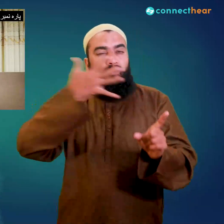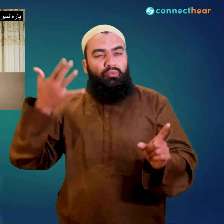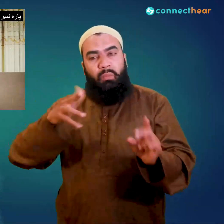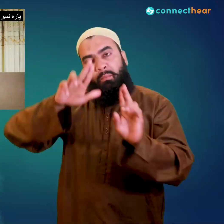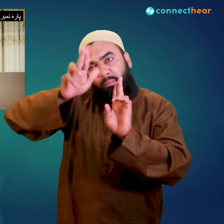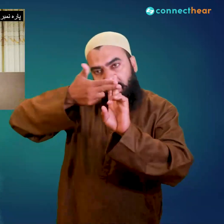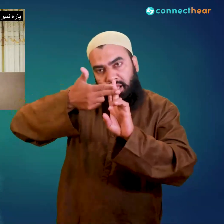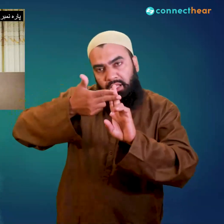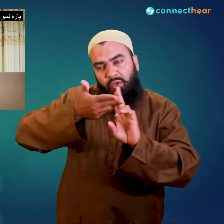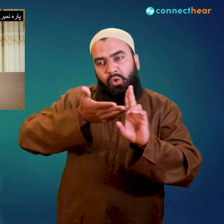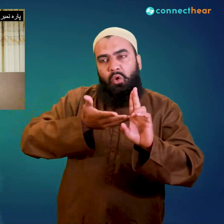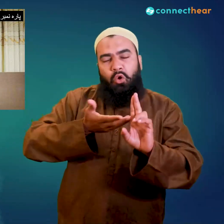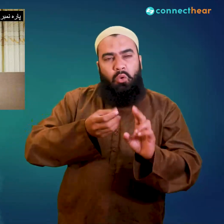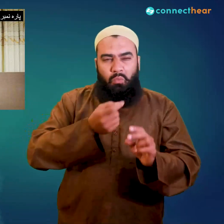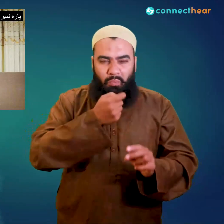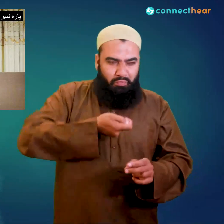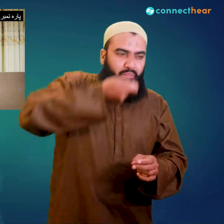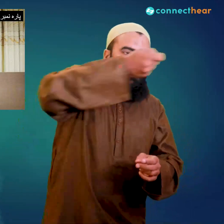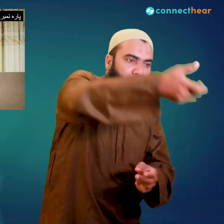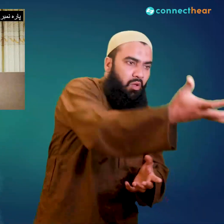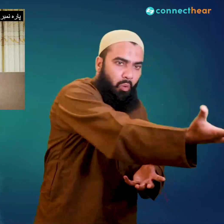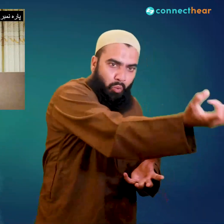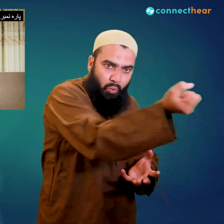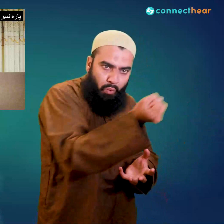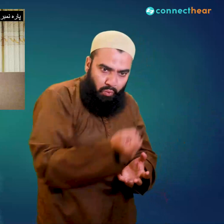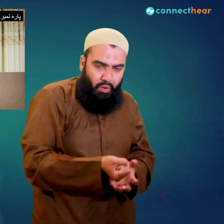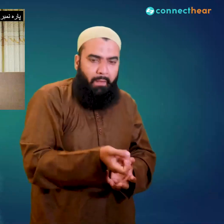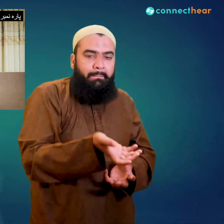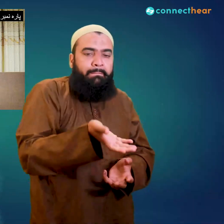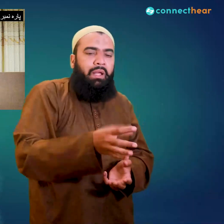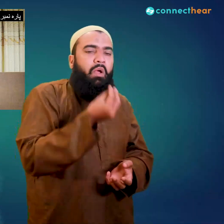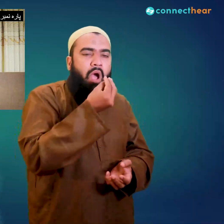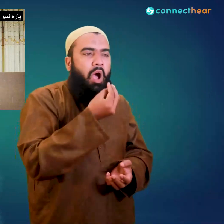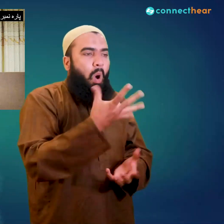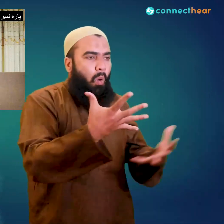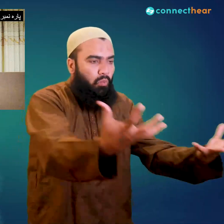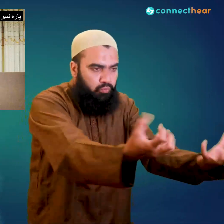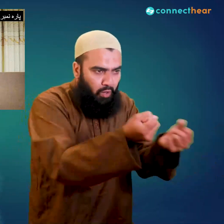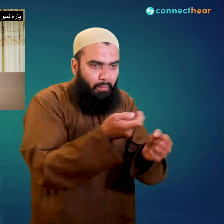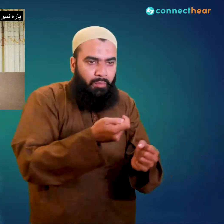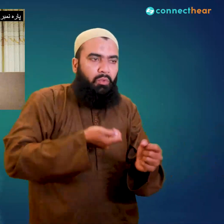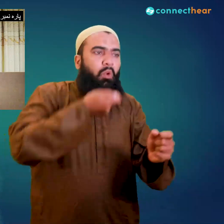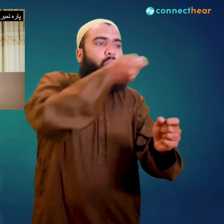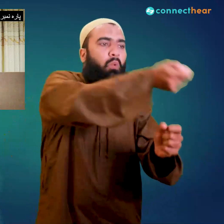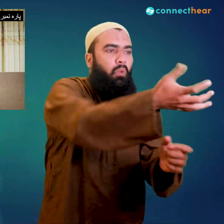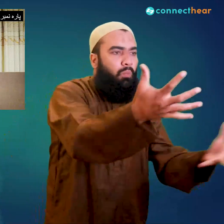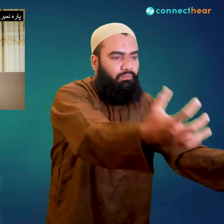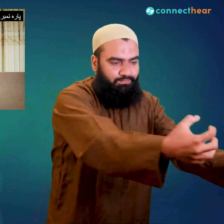نے اپنے حقیقی بھائی بنیامین کو ایک حیلے سے اپنے پاس روک لیا،